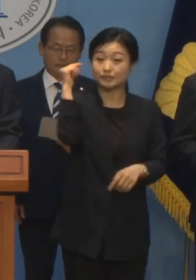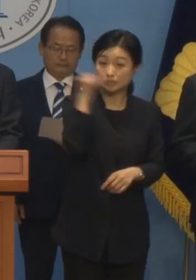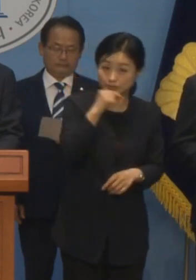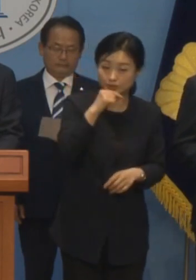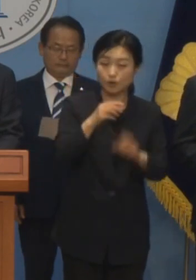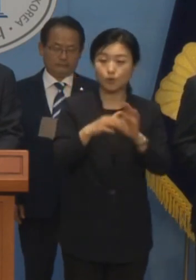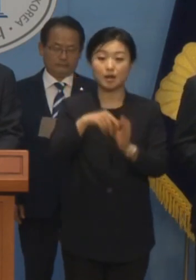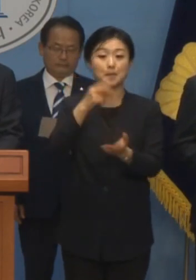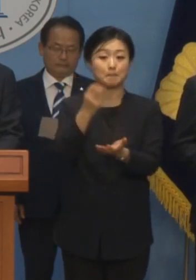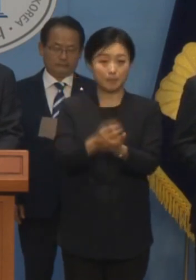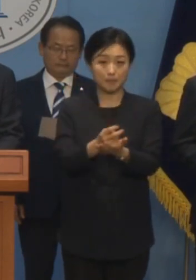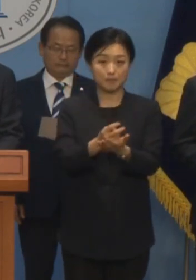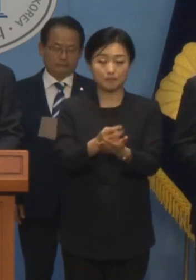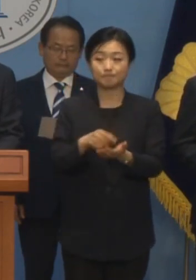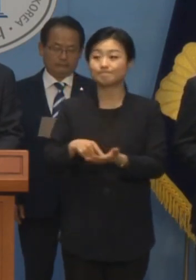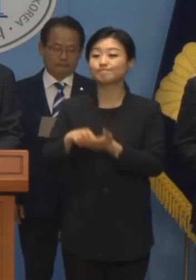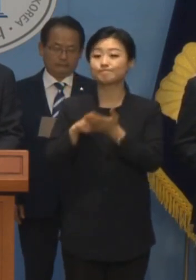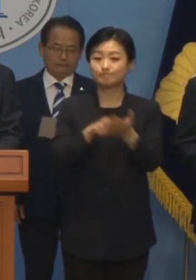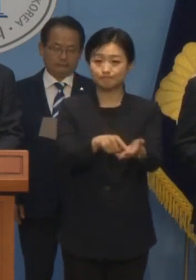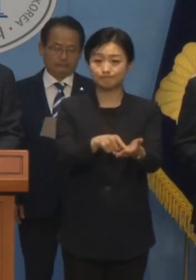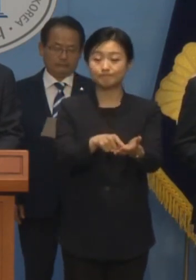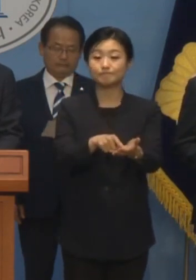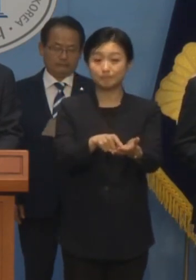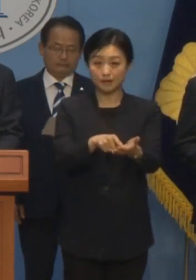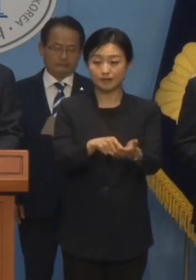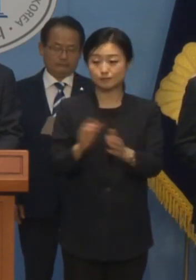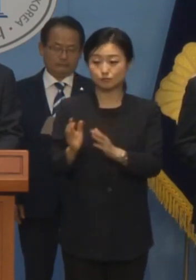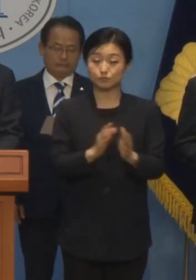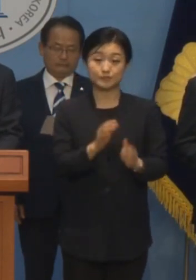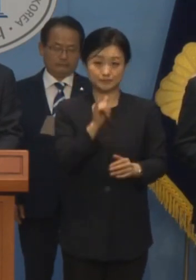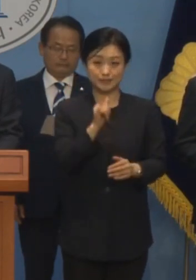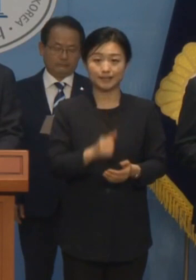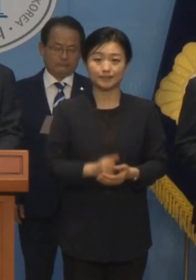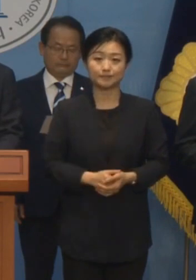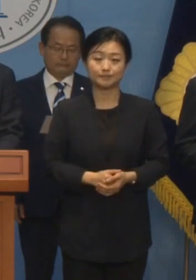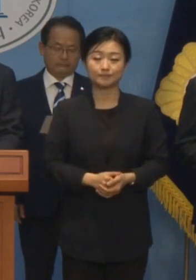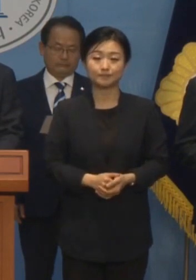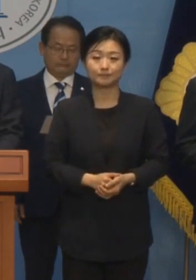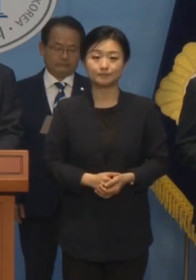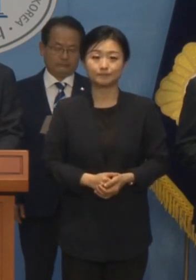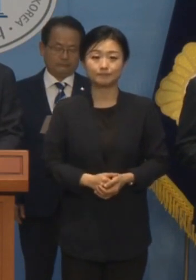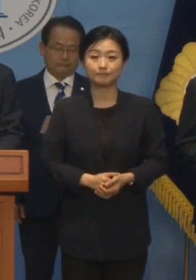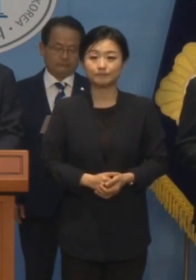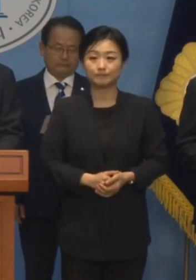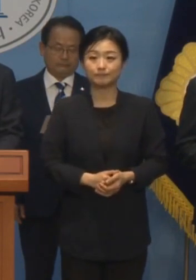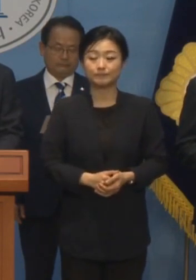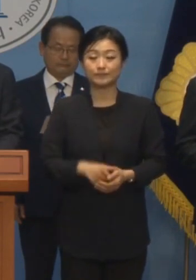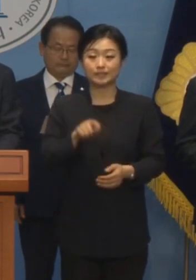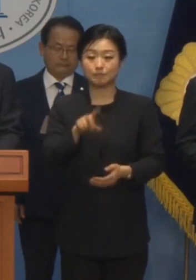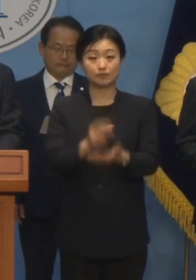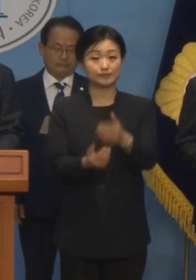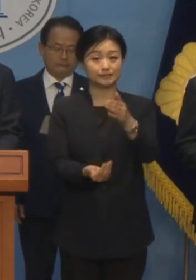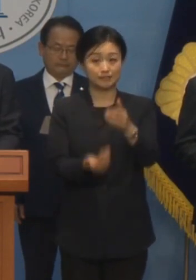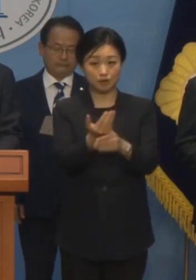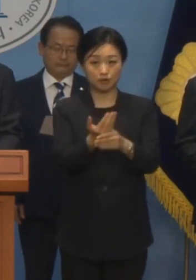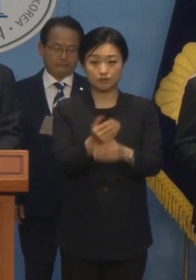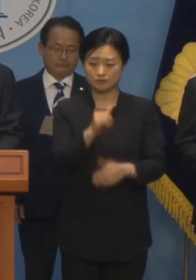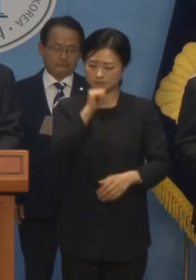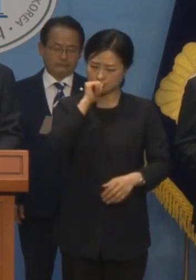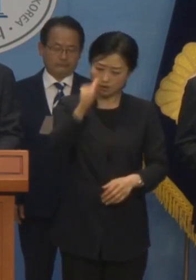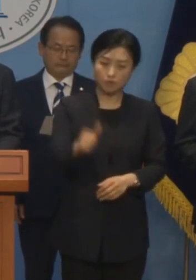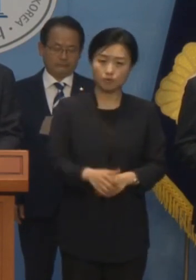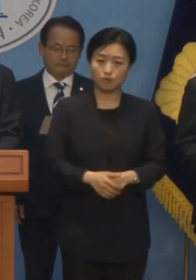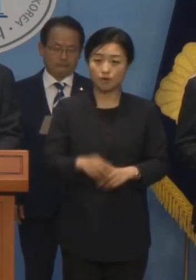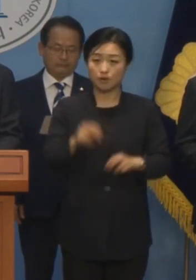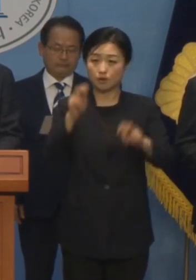등의 개선 입법을 발의했거나 준비 중에 있습니다. 이번 TMF 사태는 결코